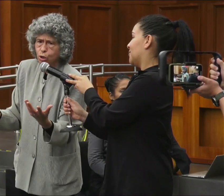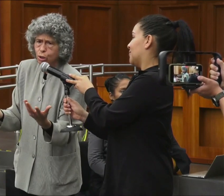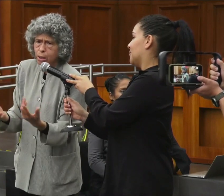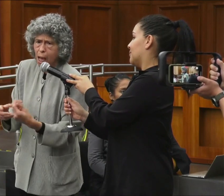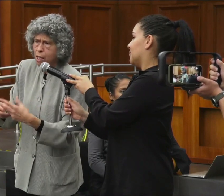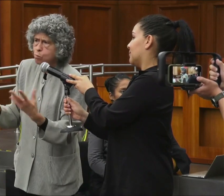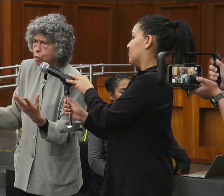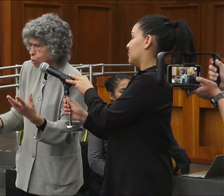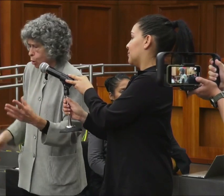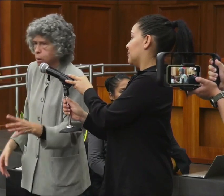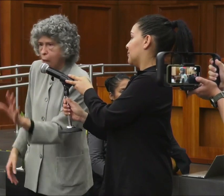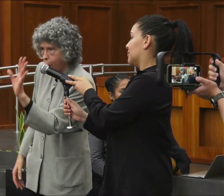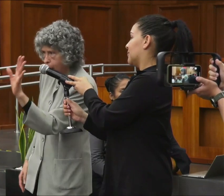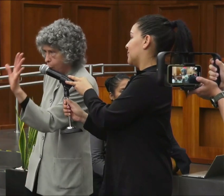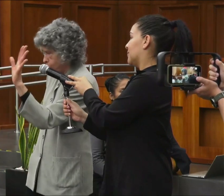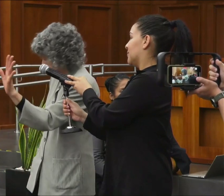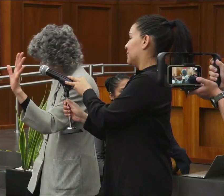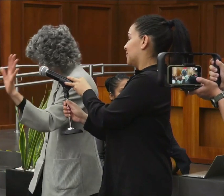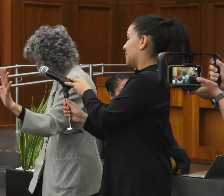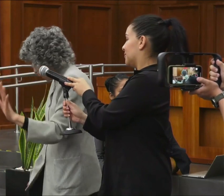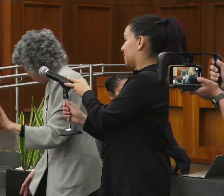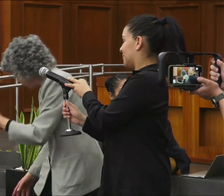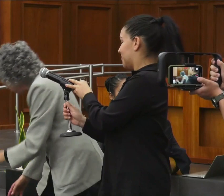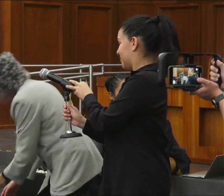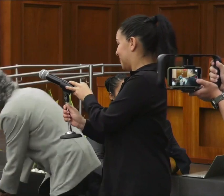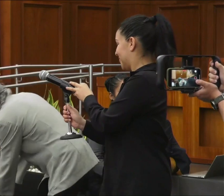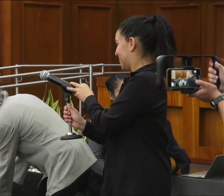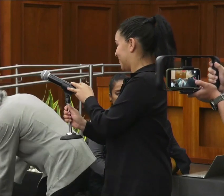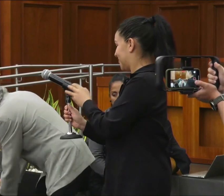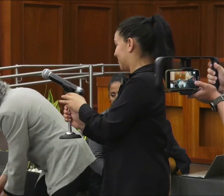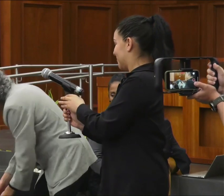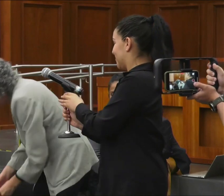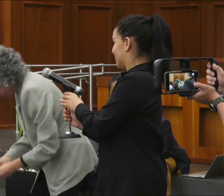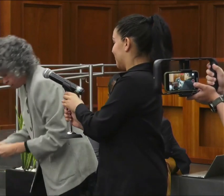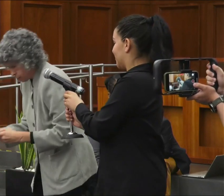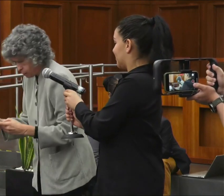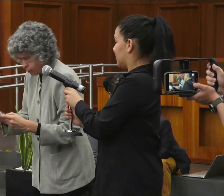muchos. Ahora otro.